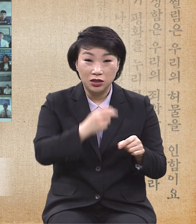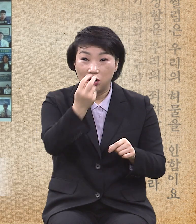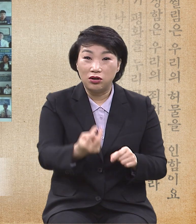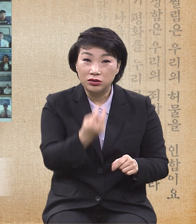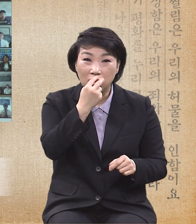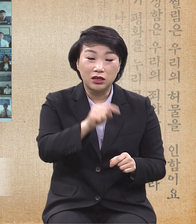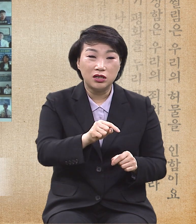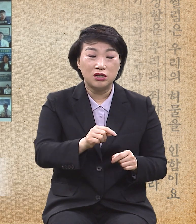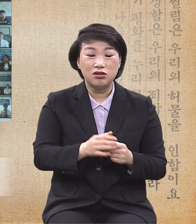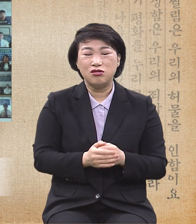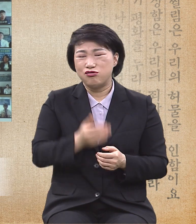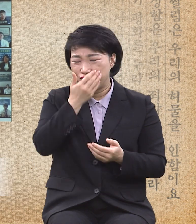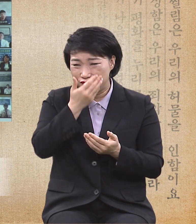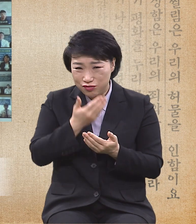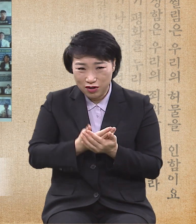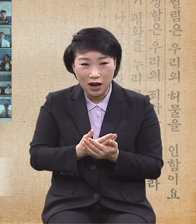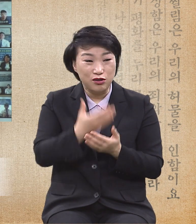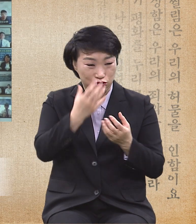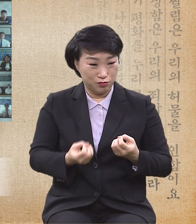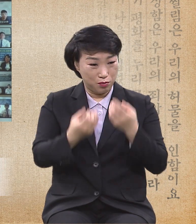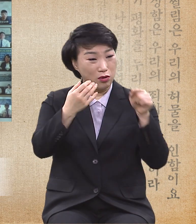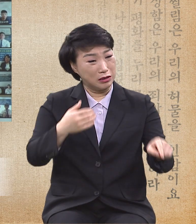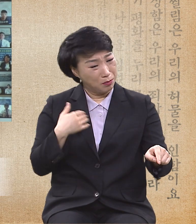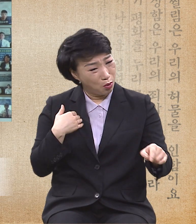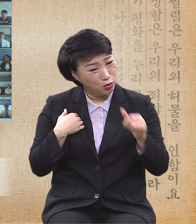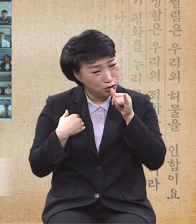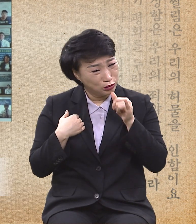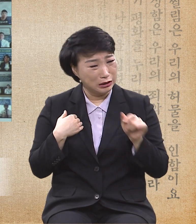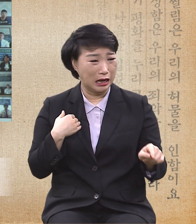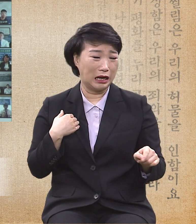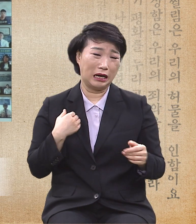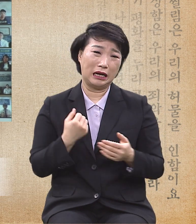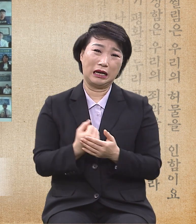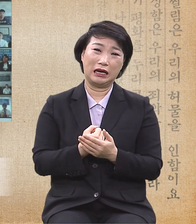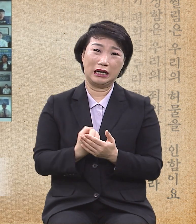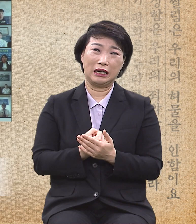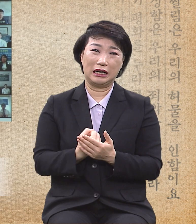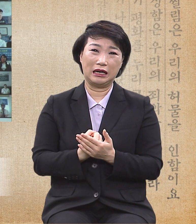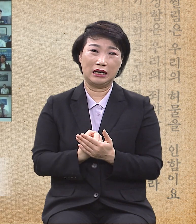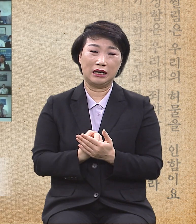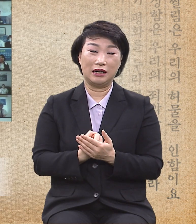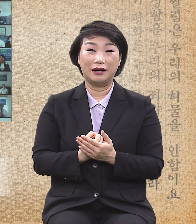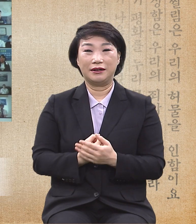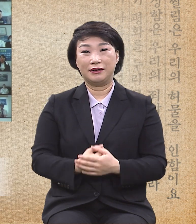영생이 얼마나 위대한 축복인가를 모르고 사는구나.